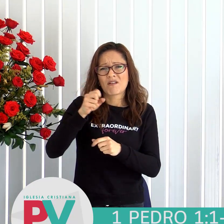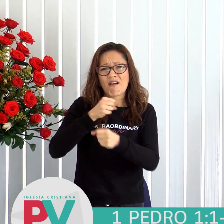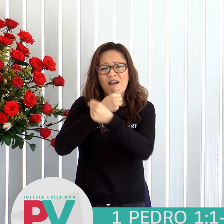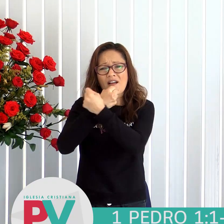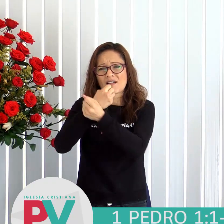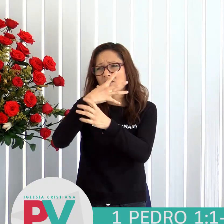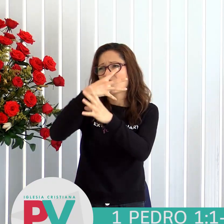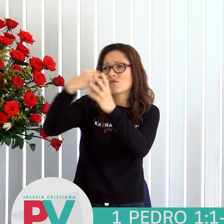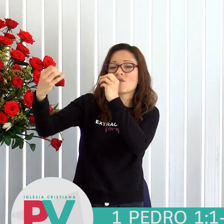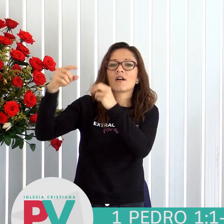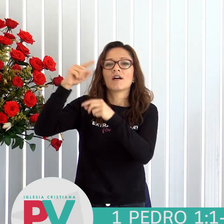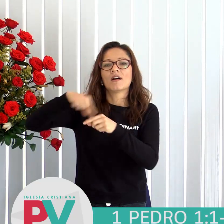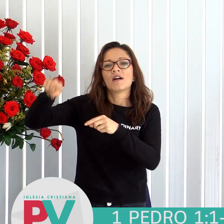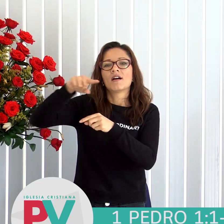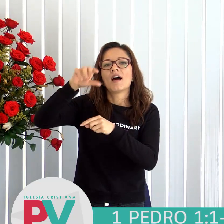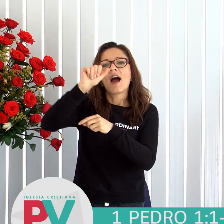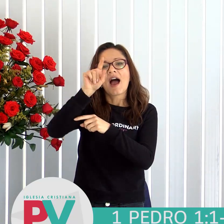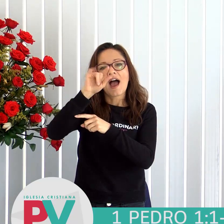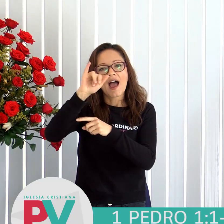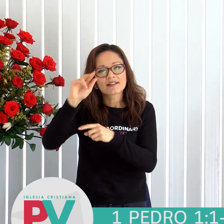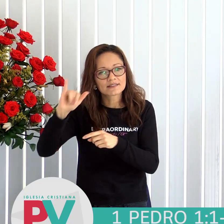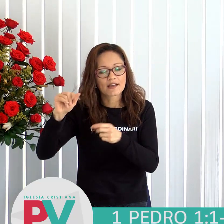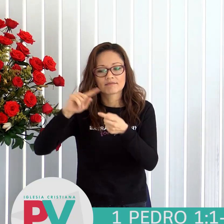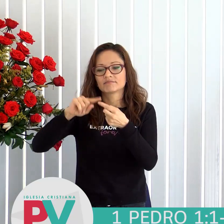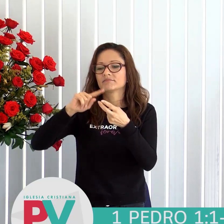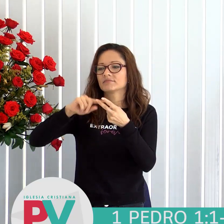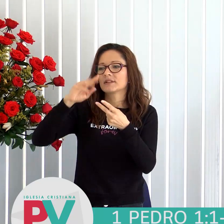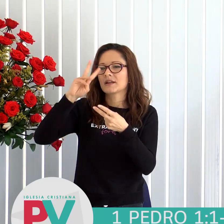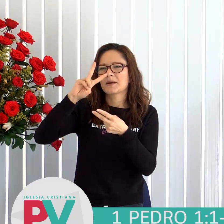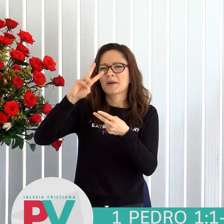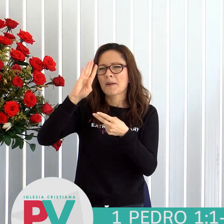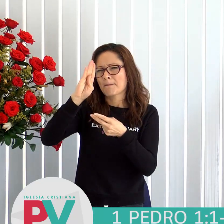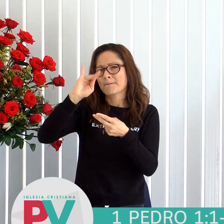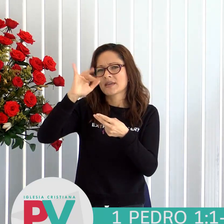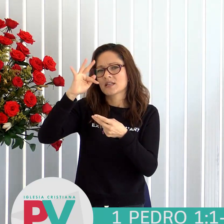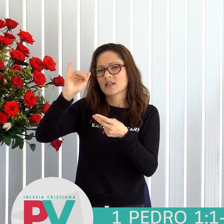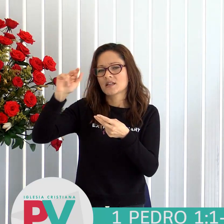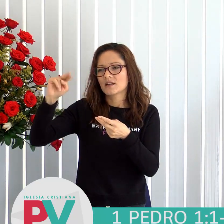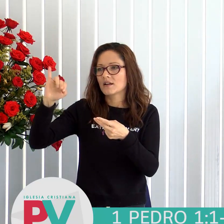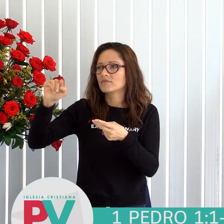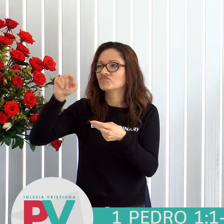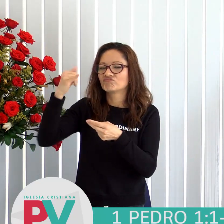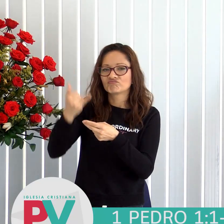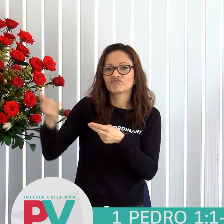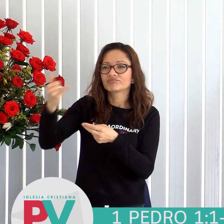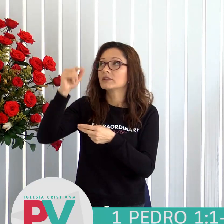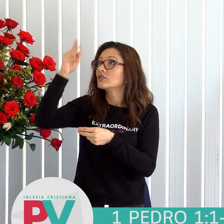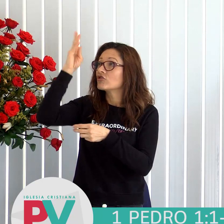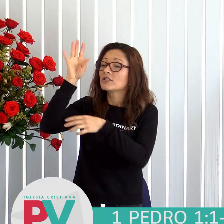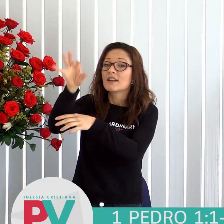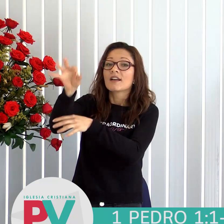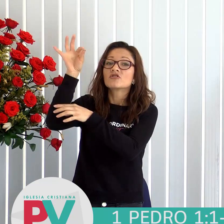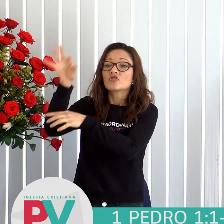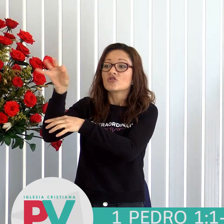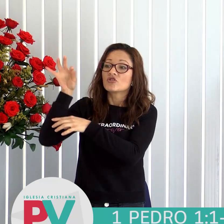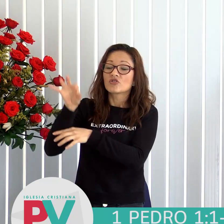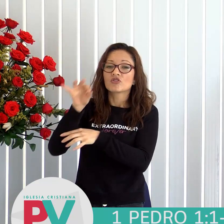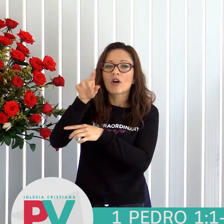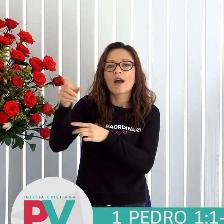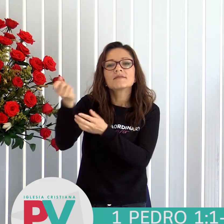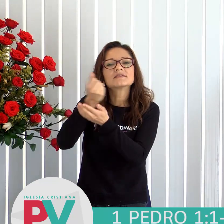Galacia, Capadocia, Asia y Bitinia, elegidos según la presciencia de Dios Padre